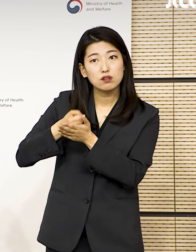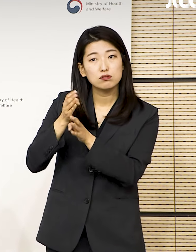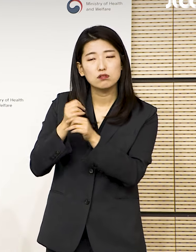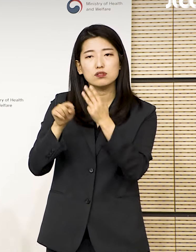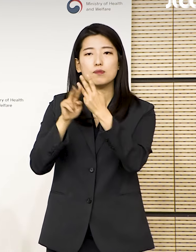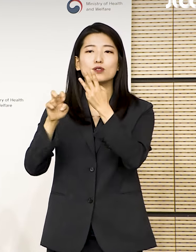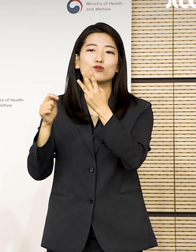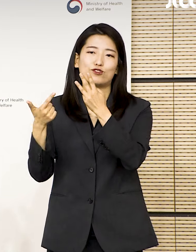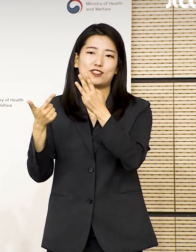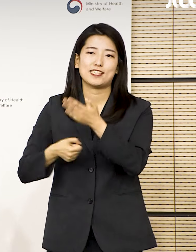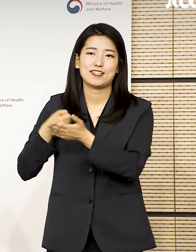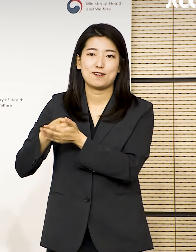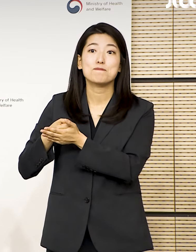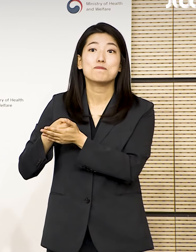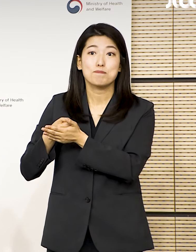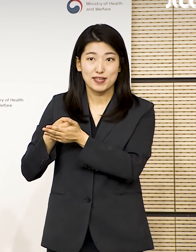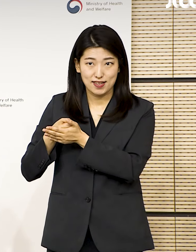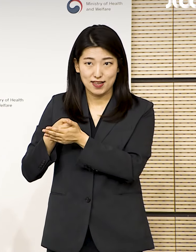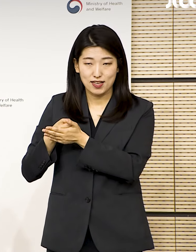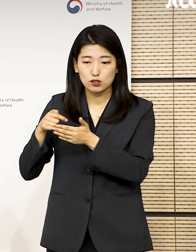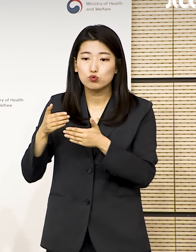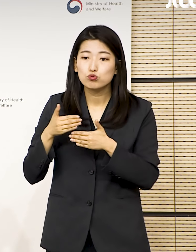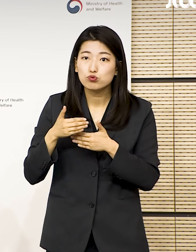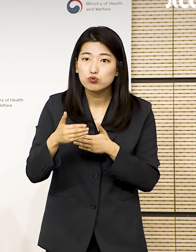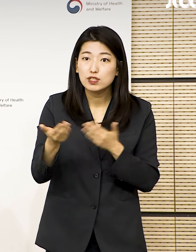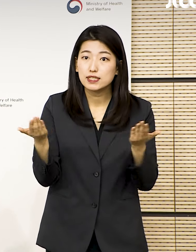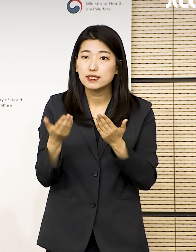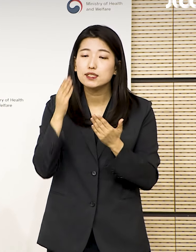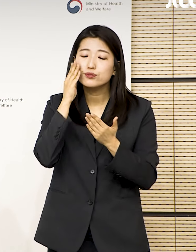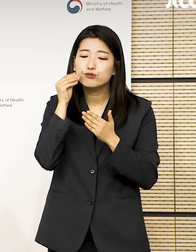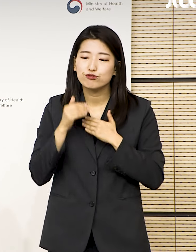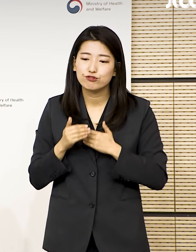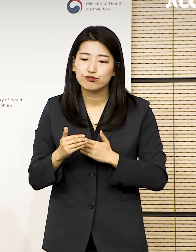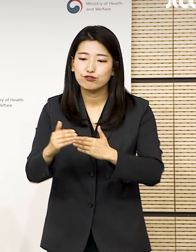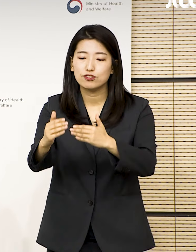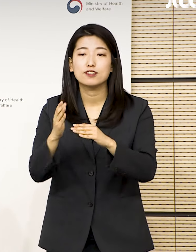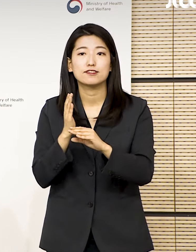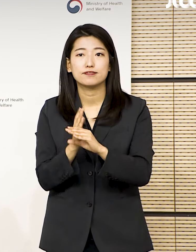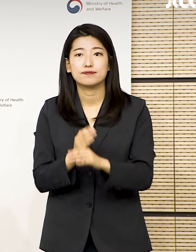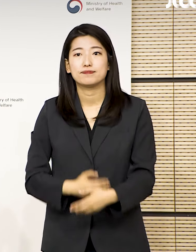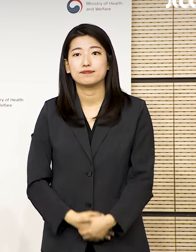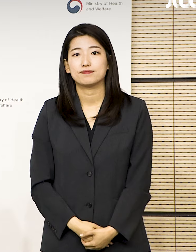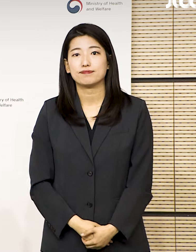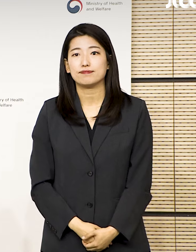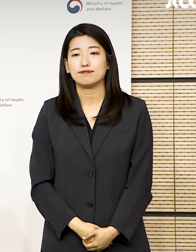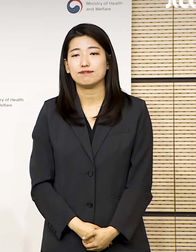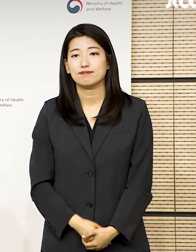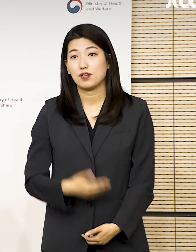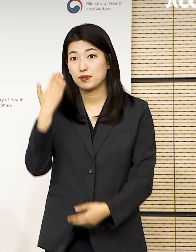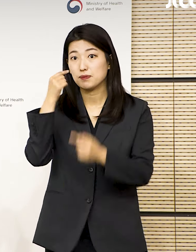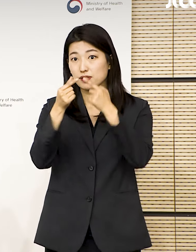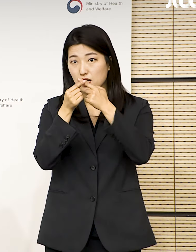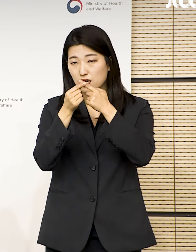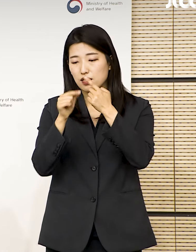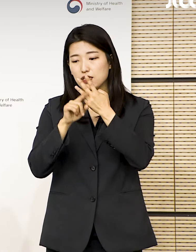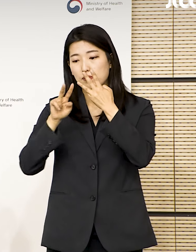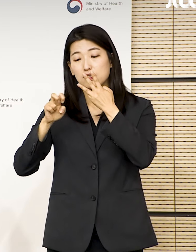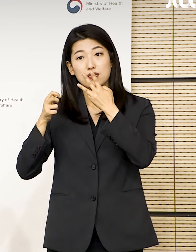중대본에서 결정한 바 있으며 차질없이 이행 중에 있습니다 첫째 지난 3월